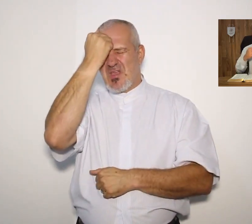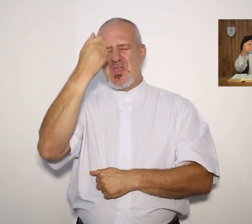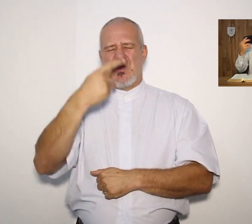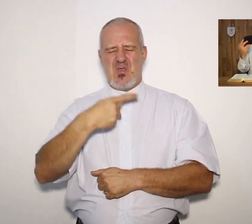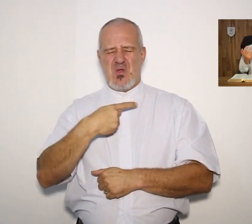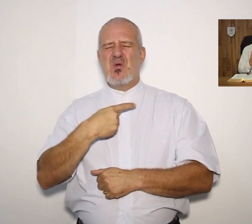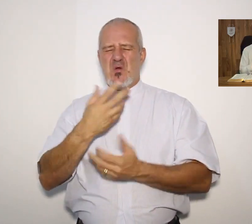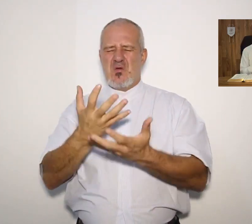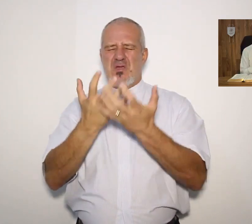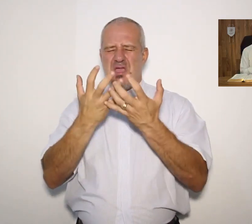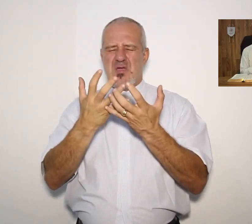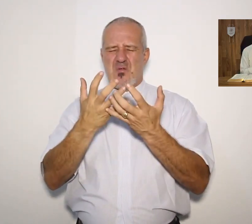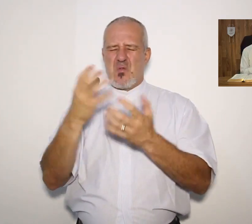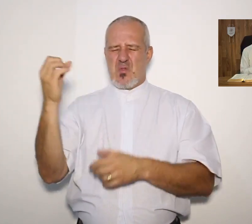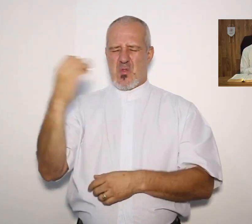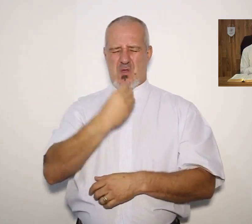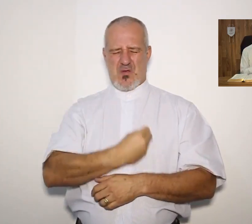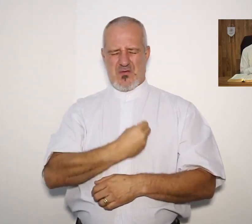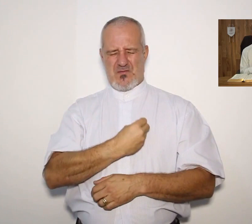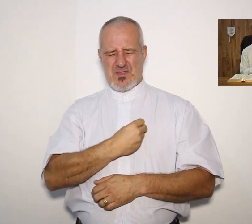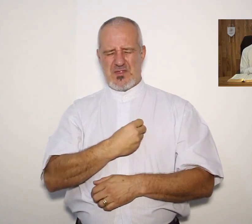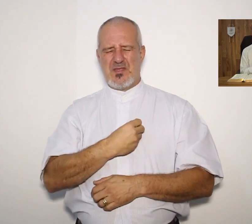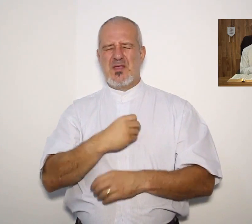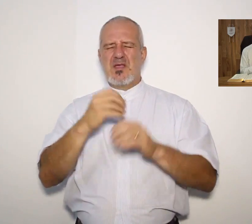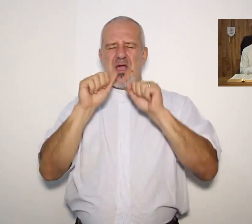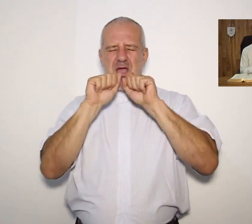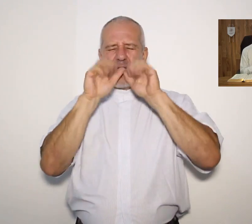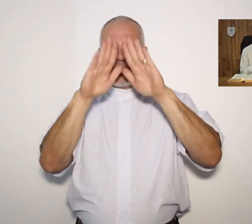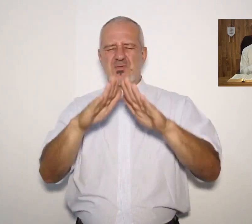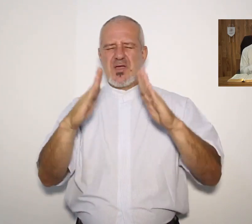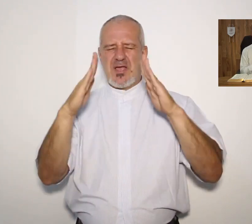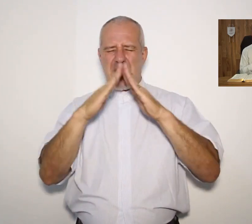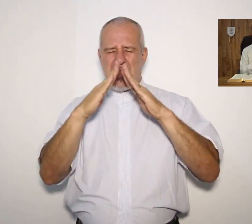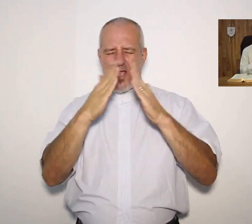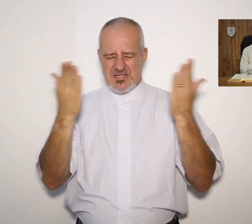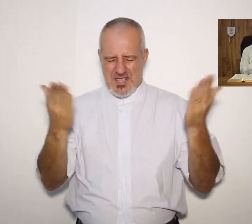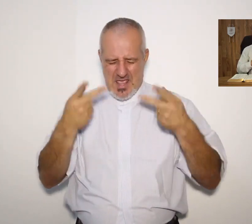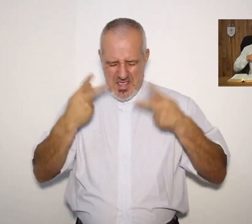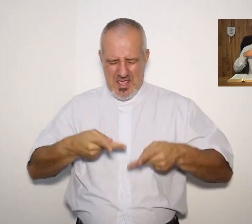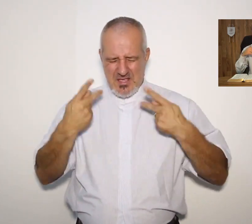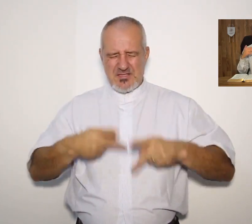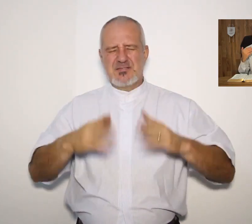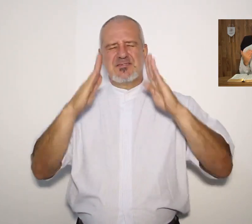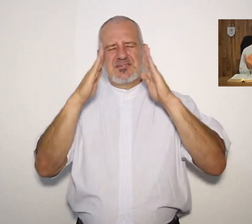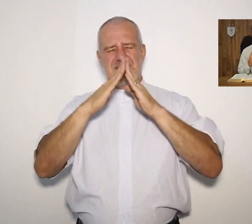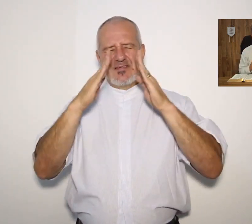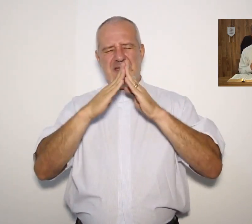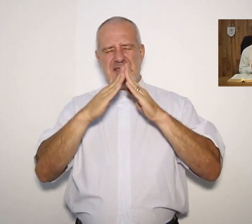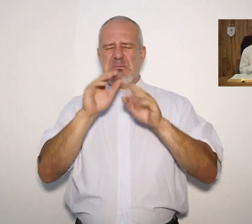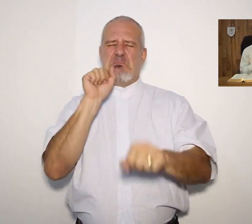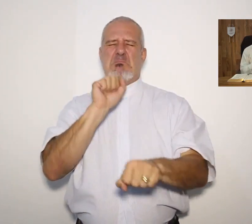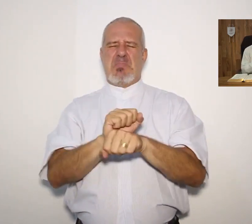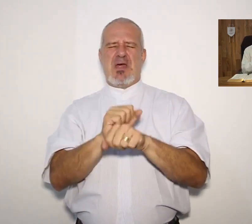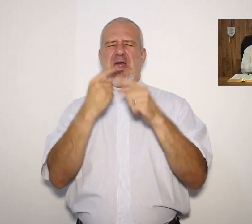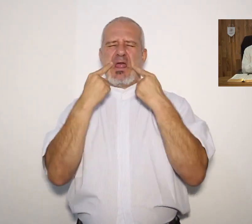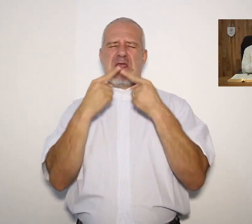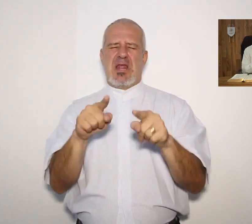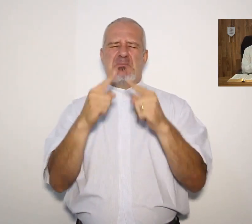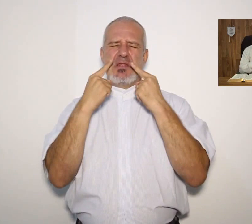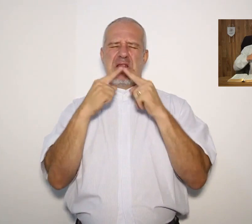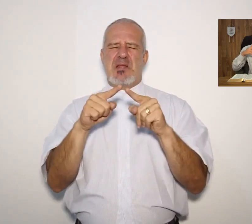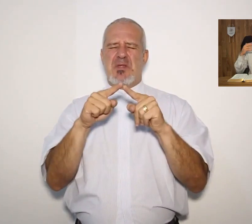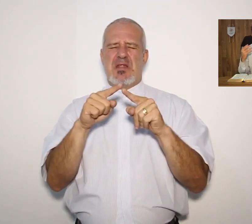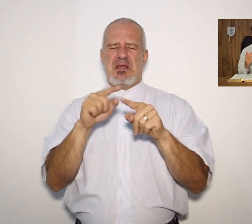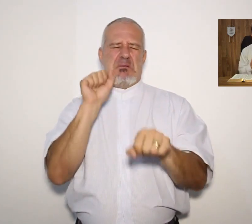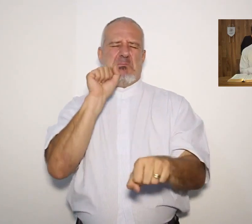declarar um tempo novo para esta casa, um tempo de menos reclamação, de